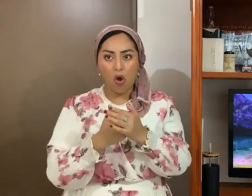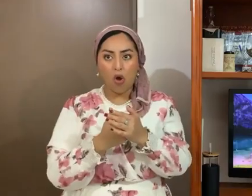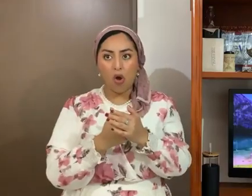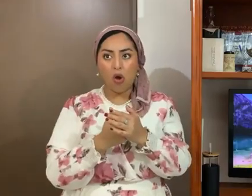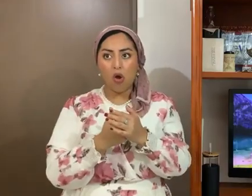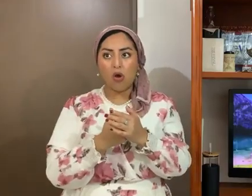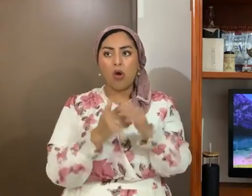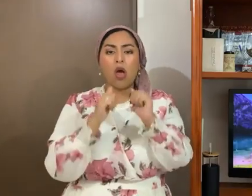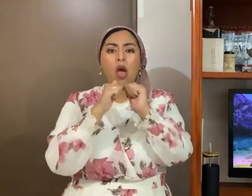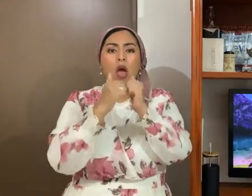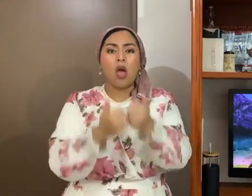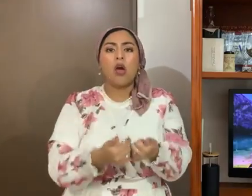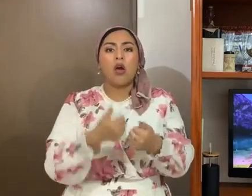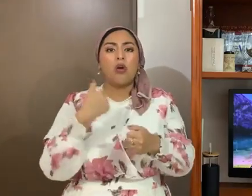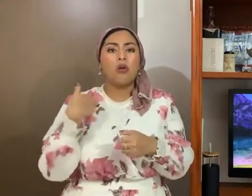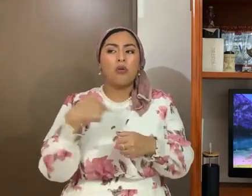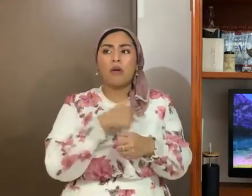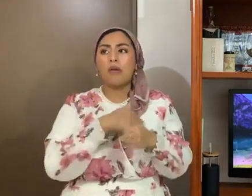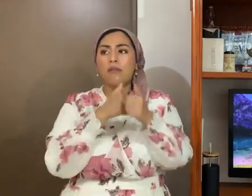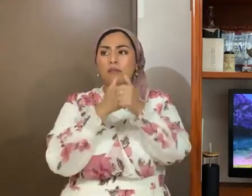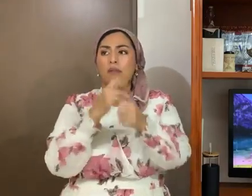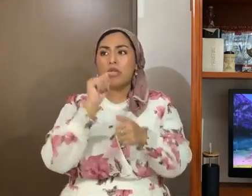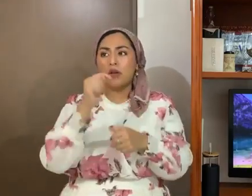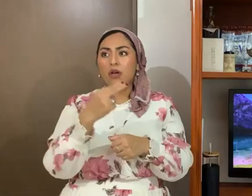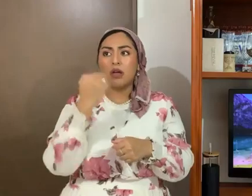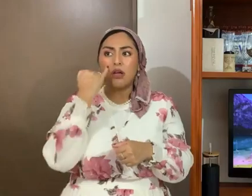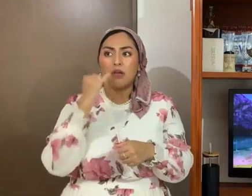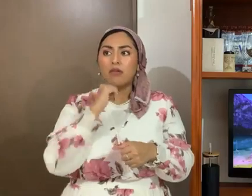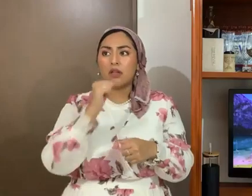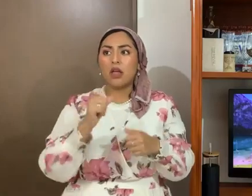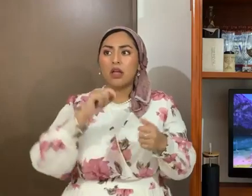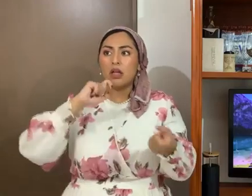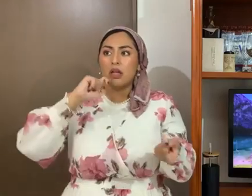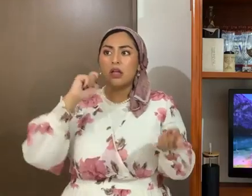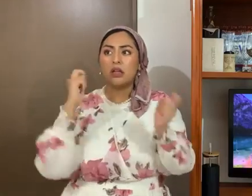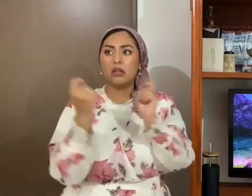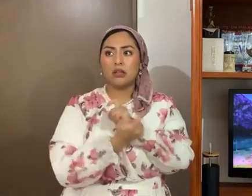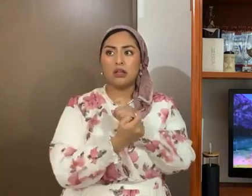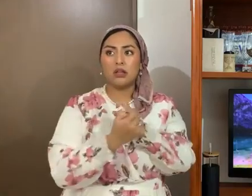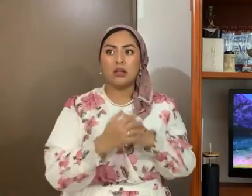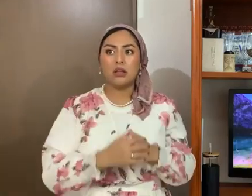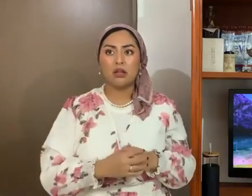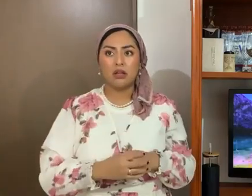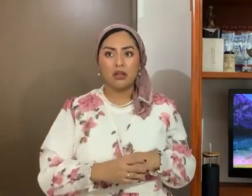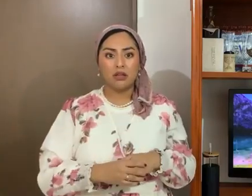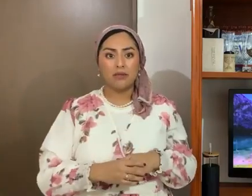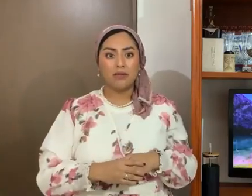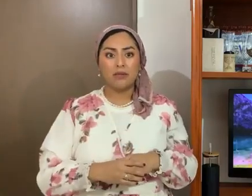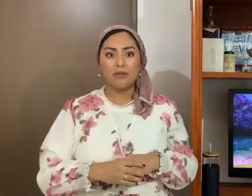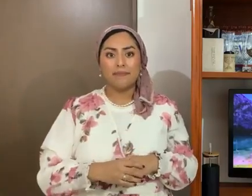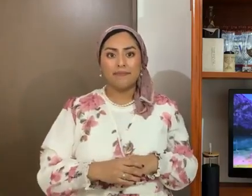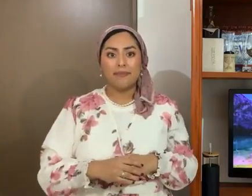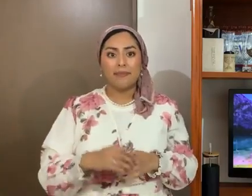a llevar nosotros la Torá si no hemos cambiado? No se trata como en los misioneros de las religiones que